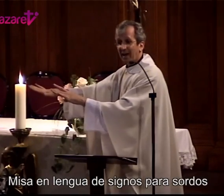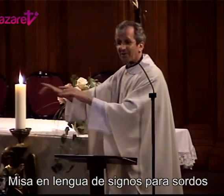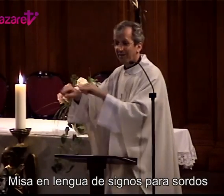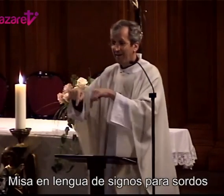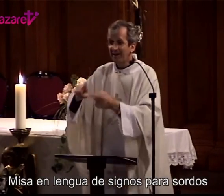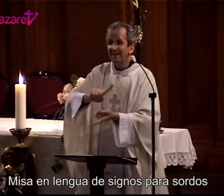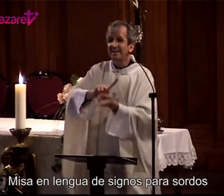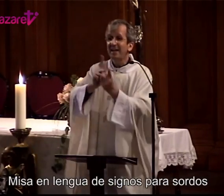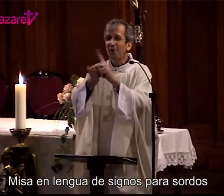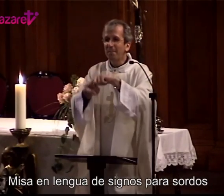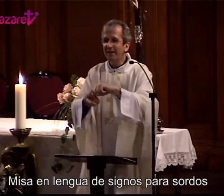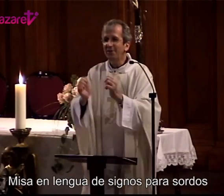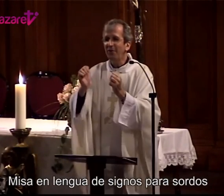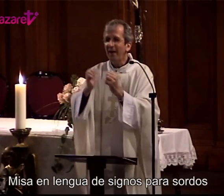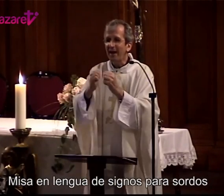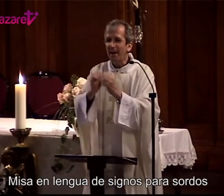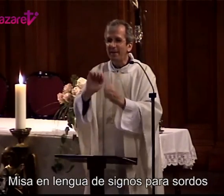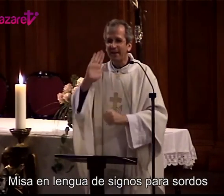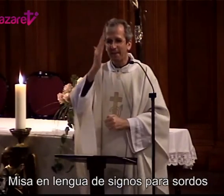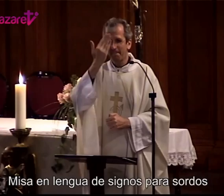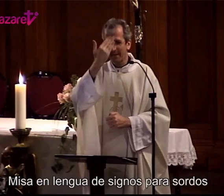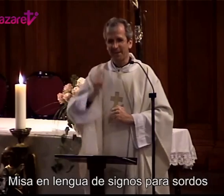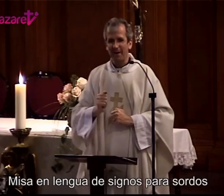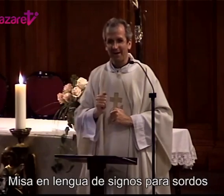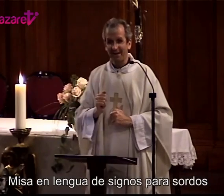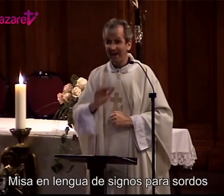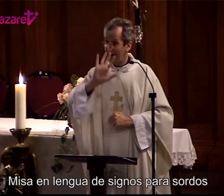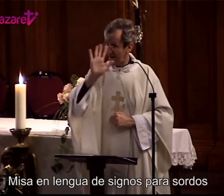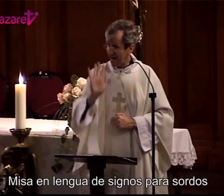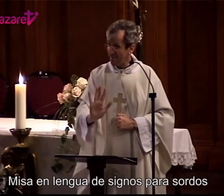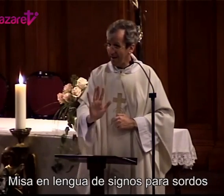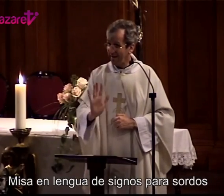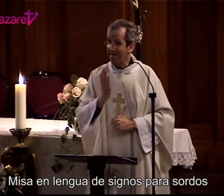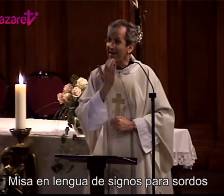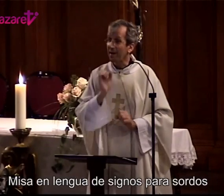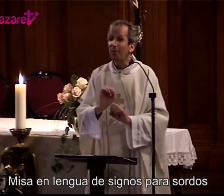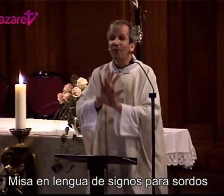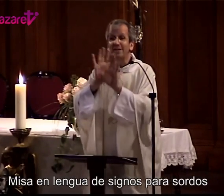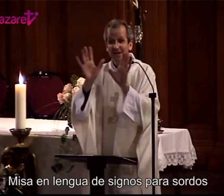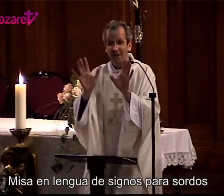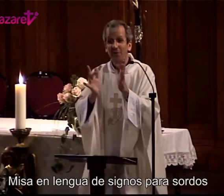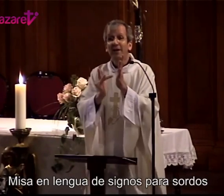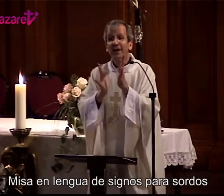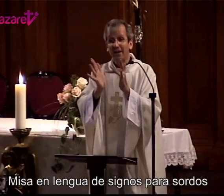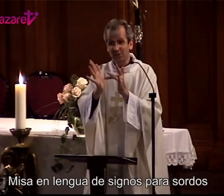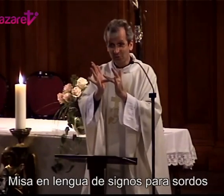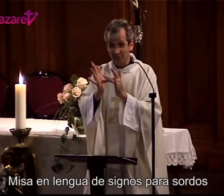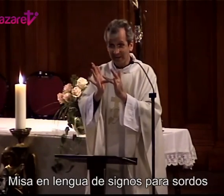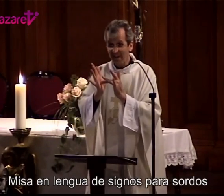despreciaron, se ha convertido en la piedra principal. La imagen, el ejemplo es claro. Jesús,